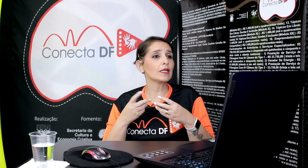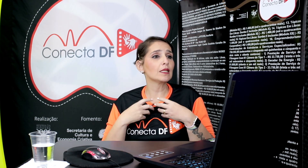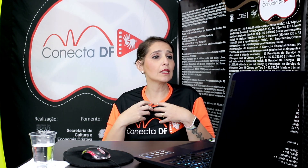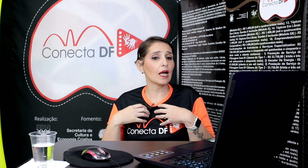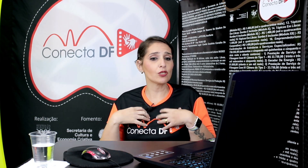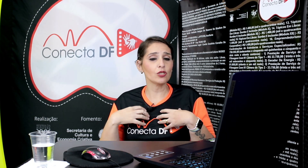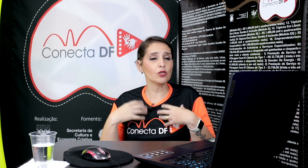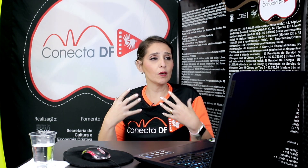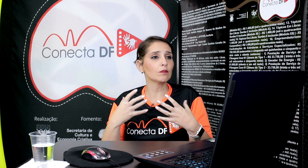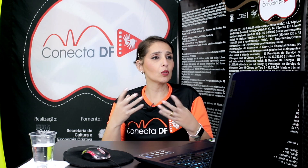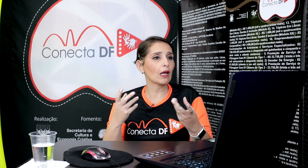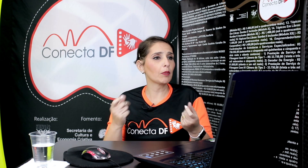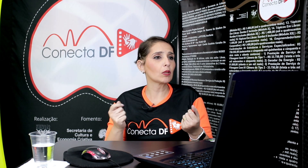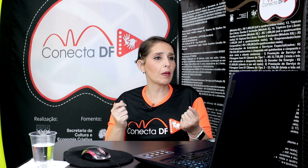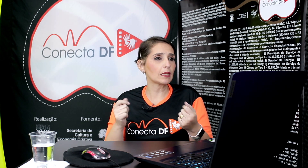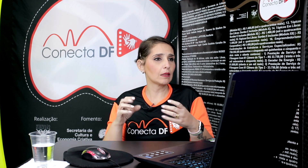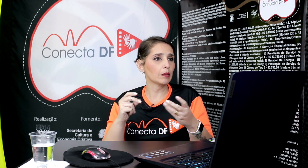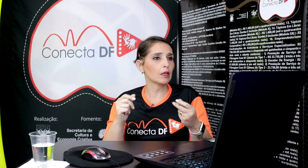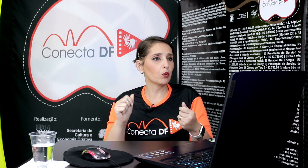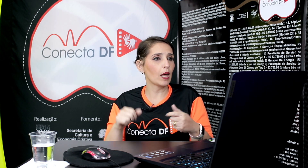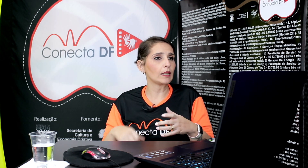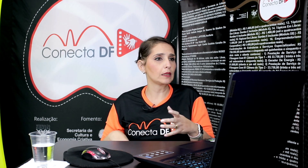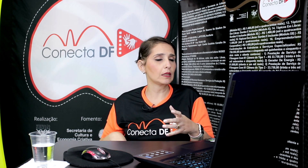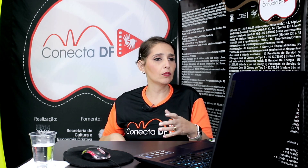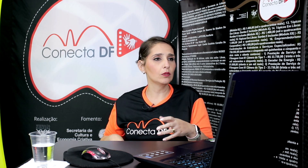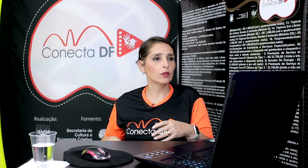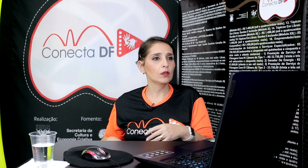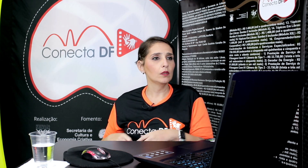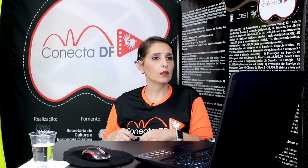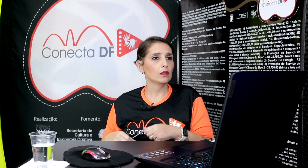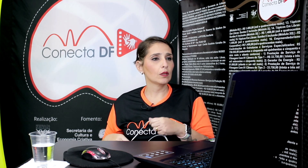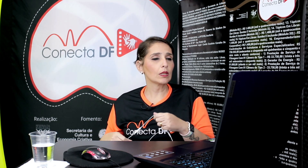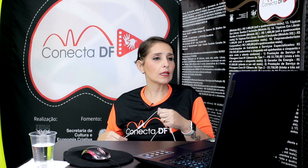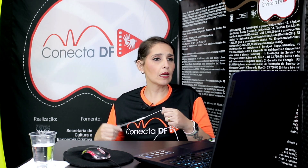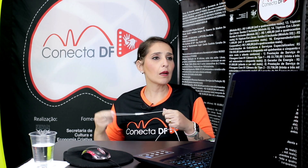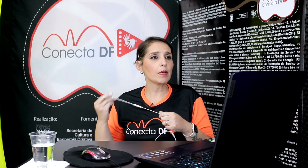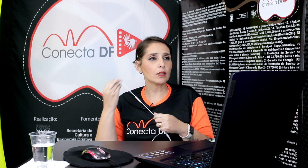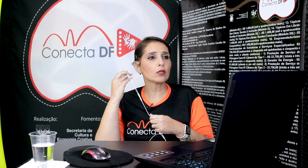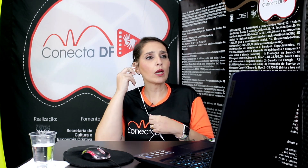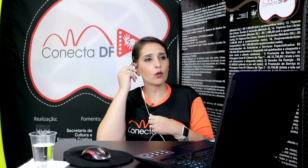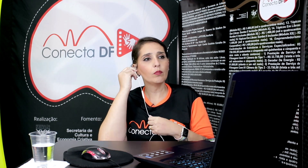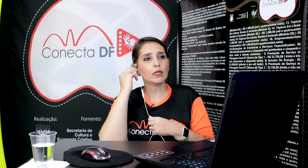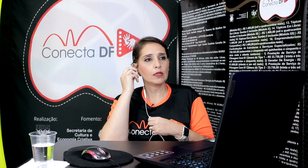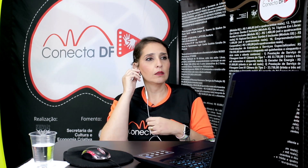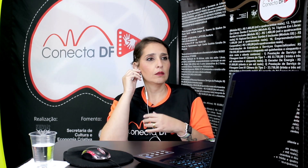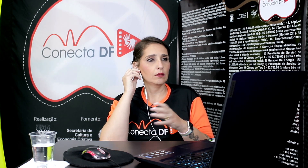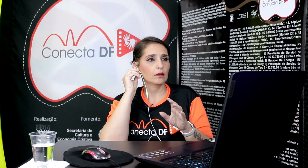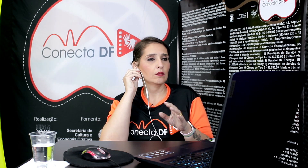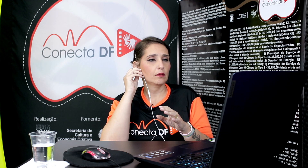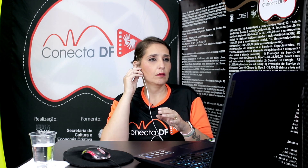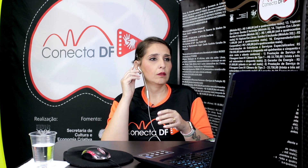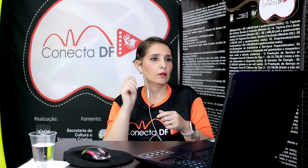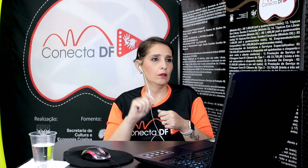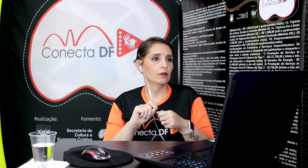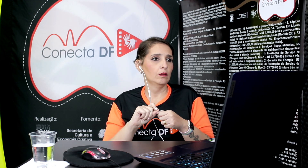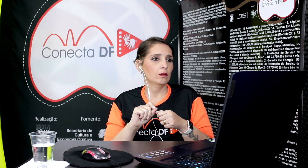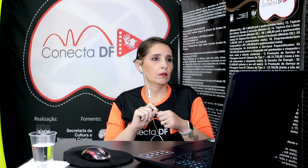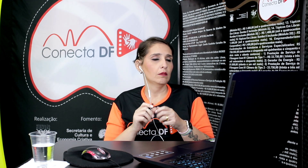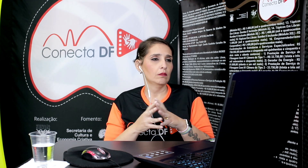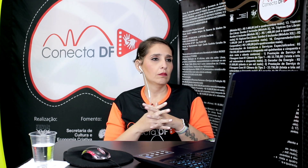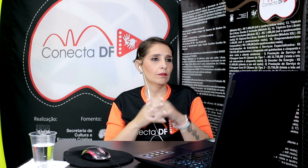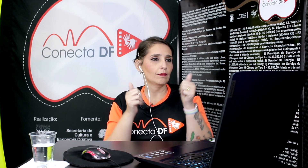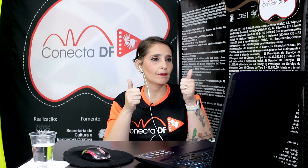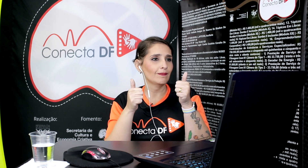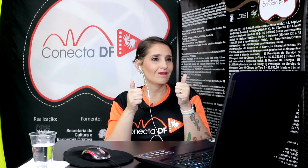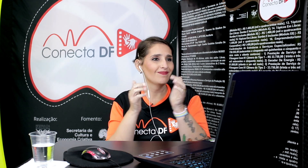gente precisa, a gente mesmo botar a mão na massa, manipular, entendeu? Não Entendi. necessariamente só na comida. Tudo bem.